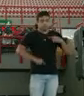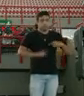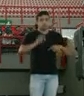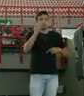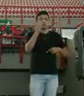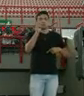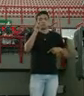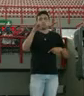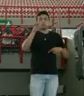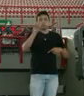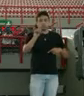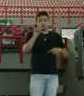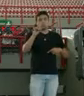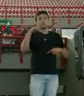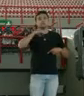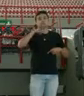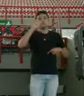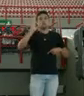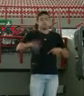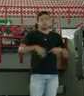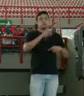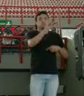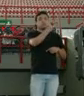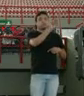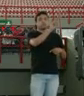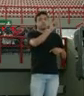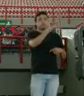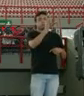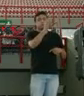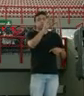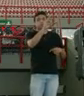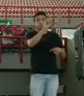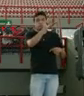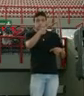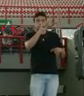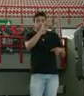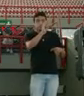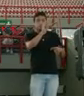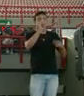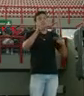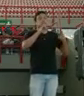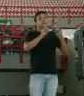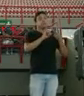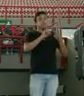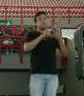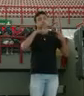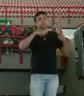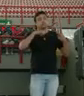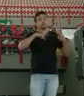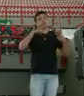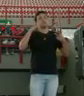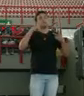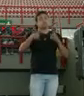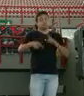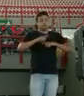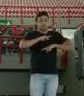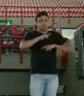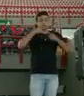a glândula hipofisária até as glândulas que estão associadas aos